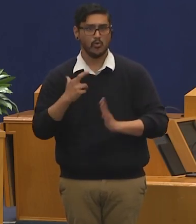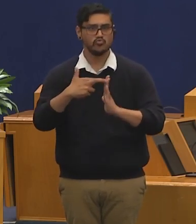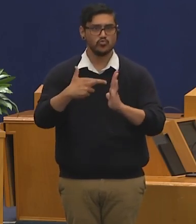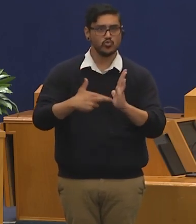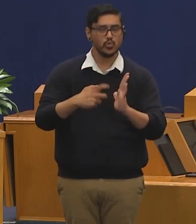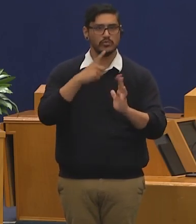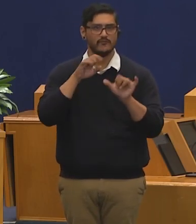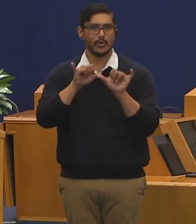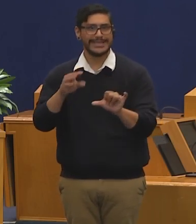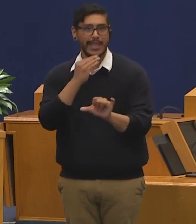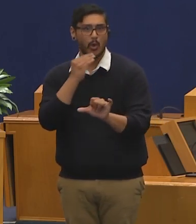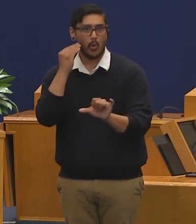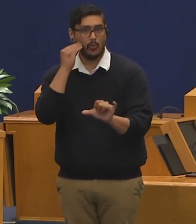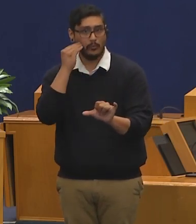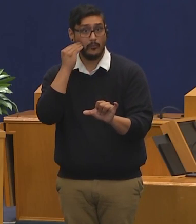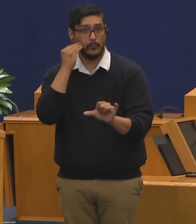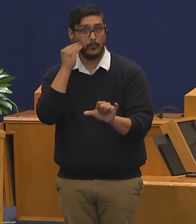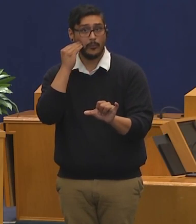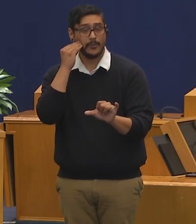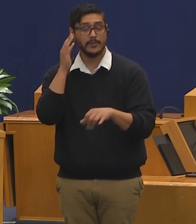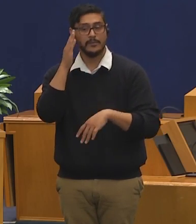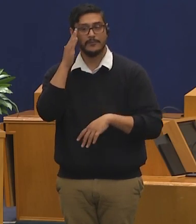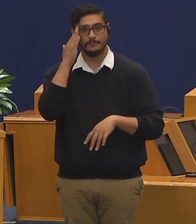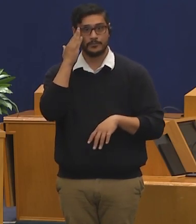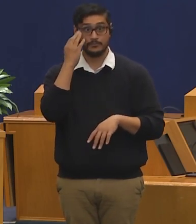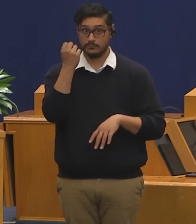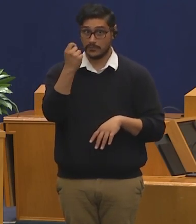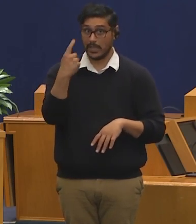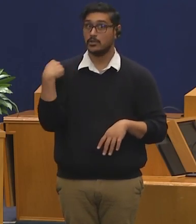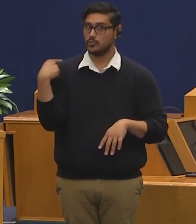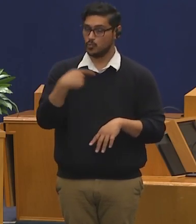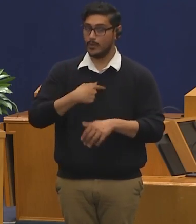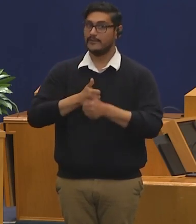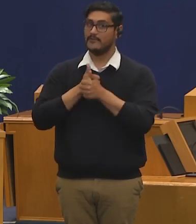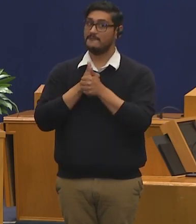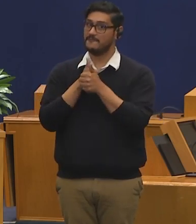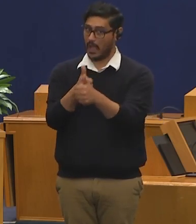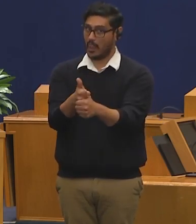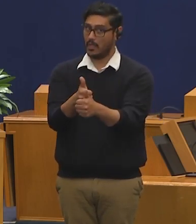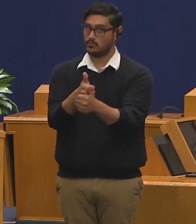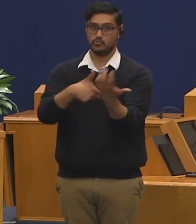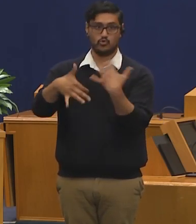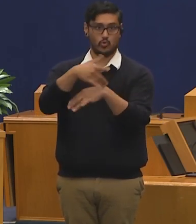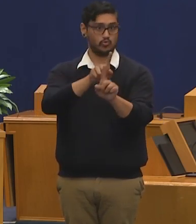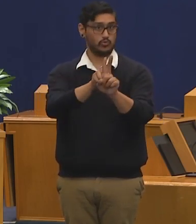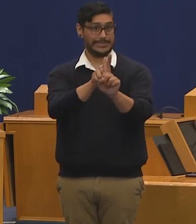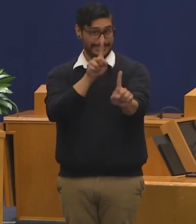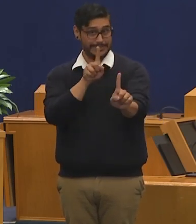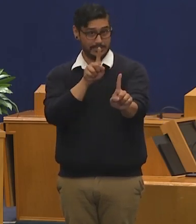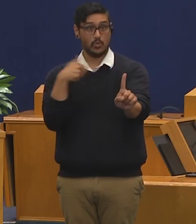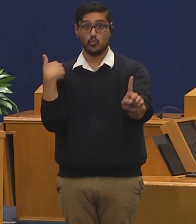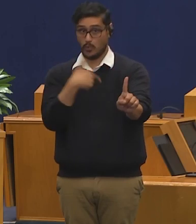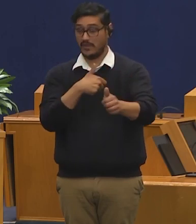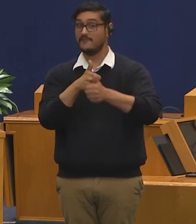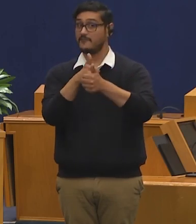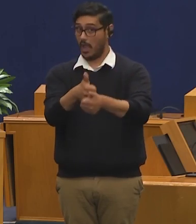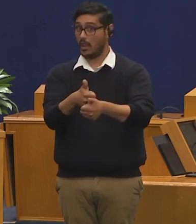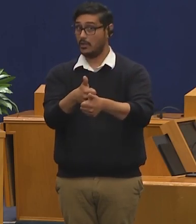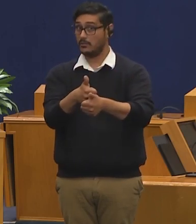estamos en un lugar porque hemos cumplido con la directiva de mantener la distancia física y esta